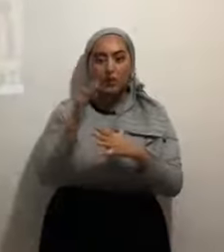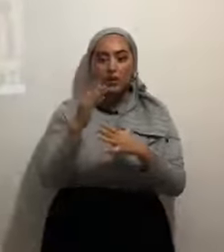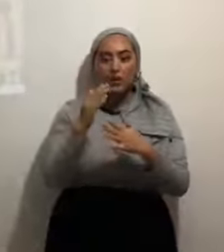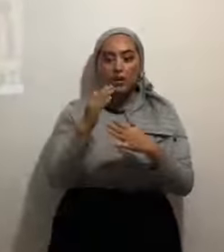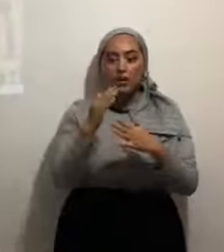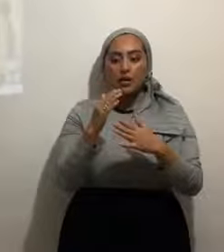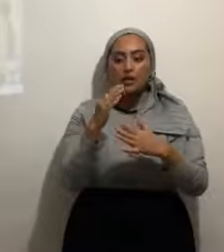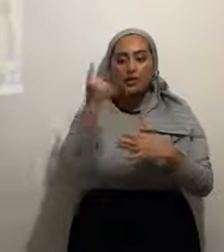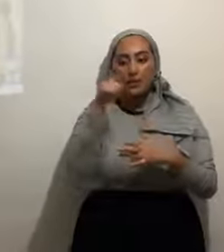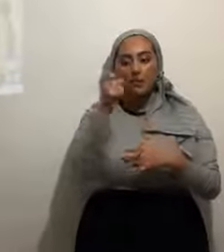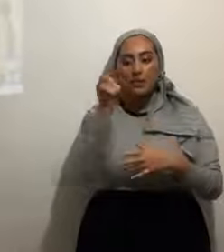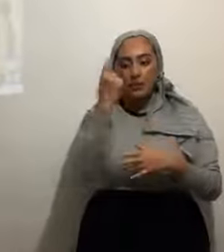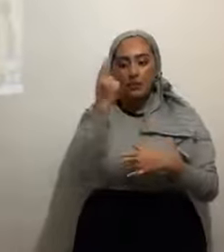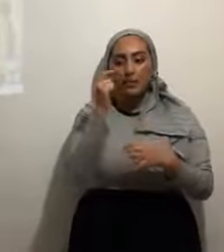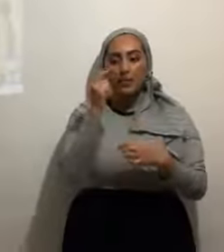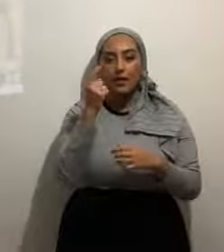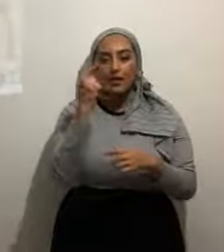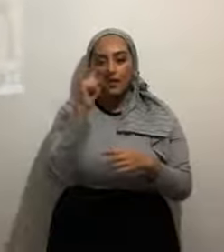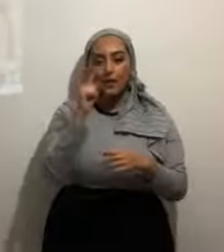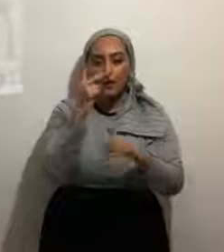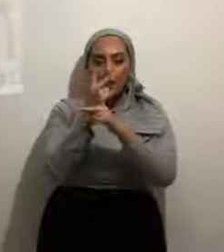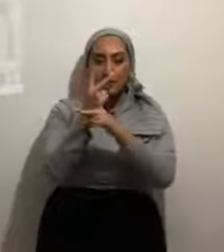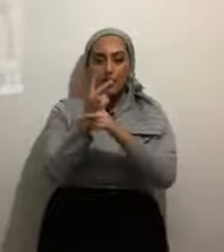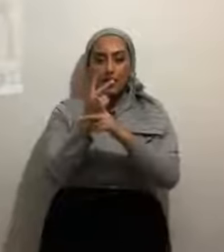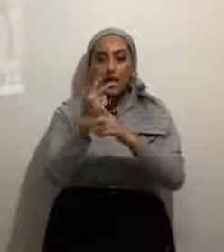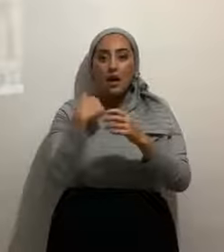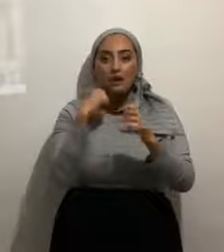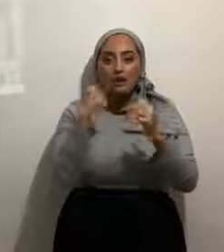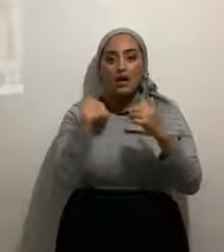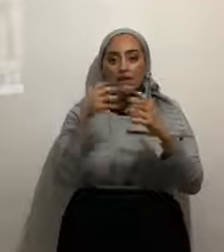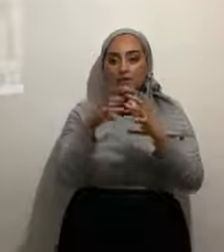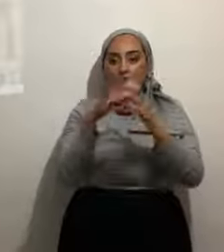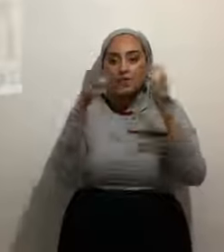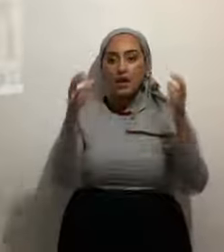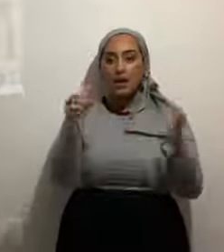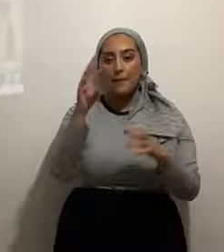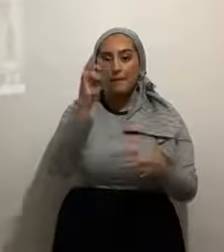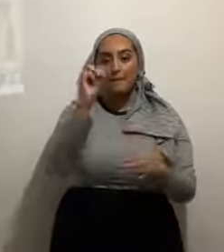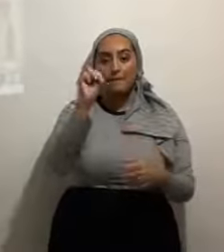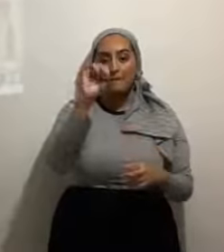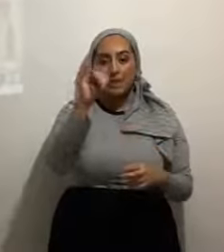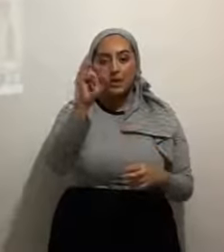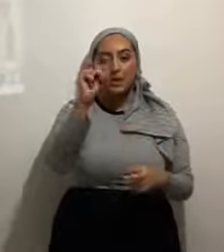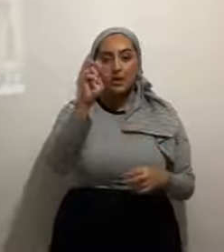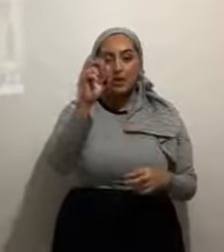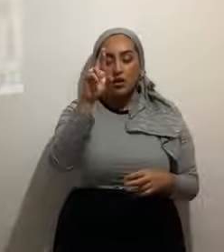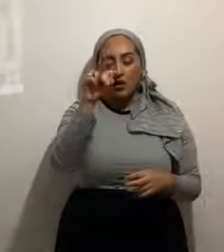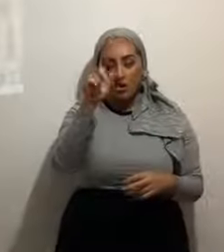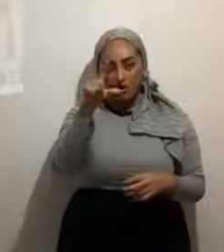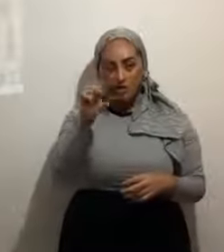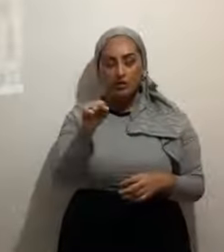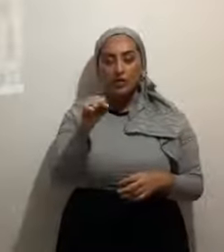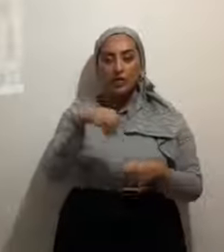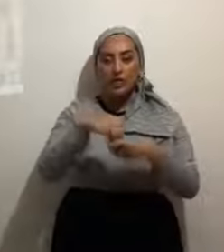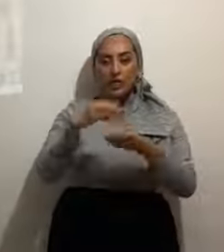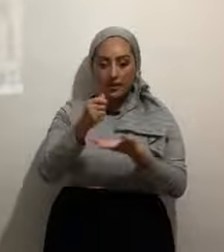Para que se puedan conservar restos, tiene que haber muchos minerales, calcio, fósforo, etcétera, en la tierra. Y se han